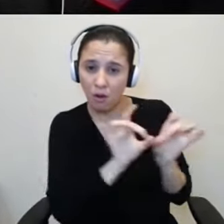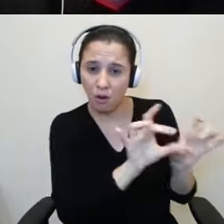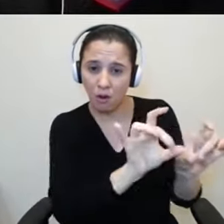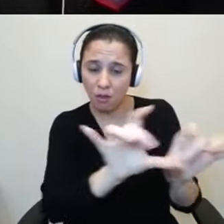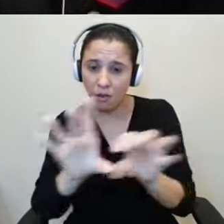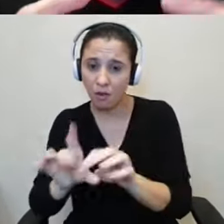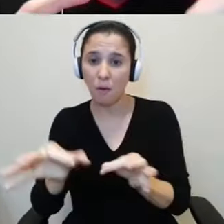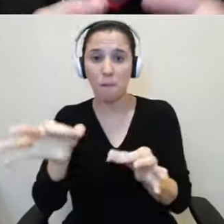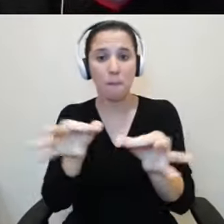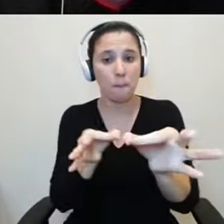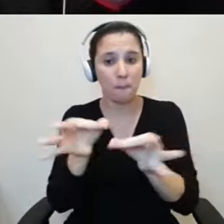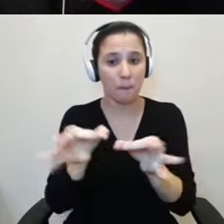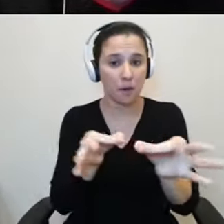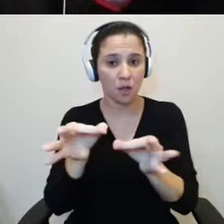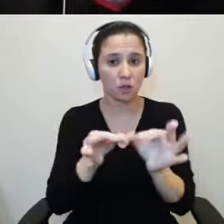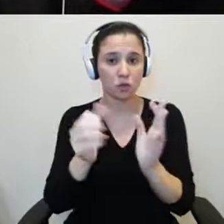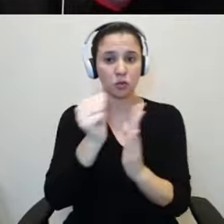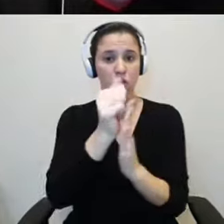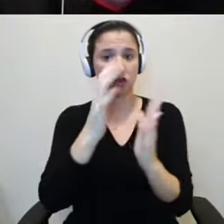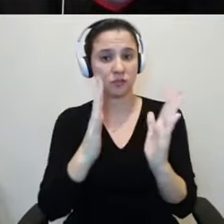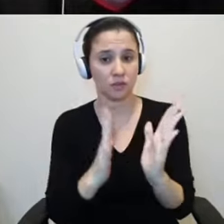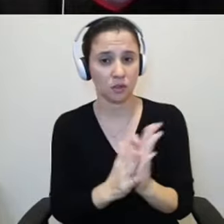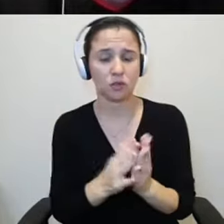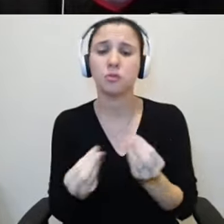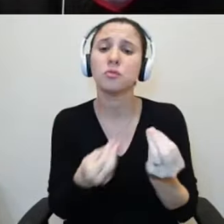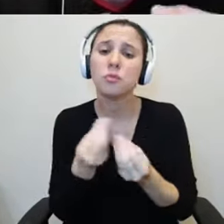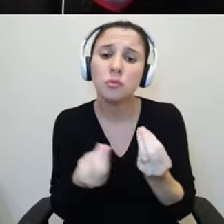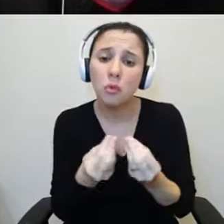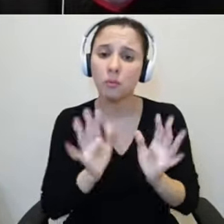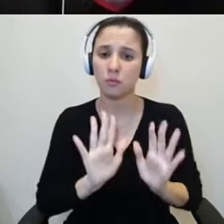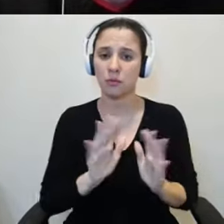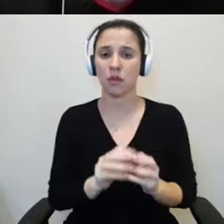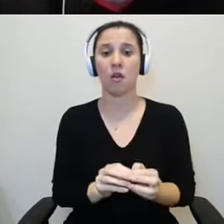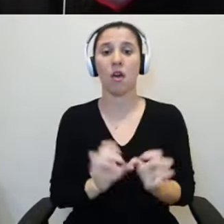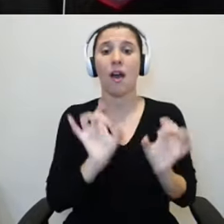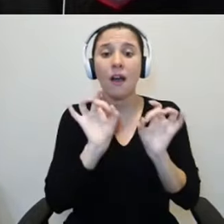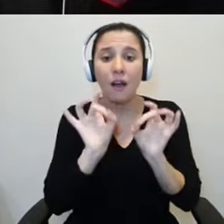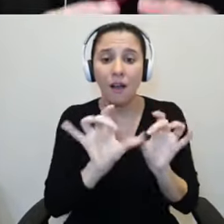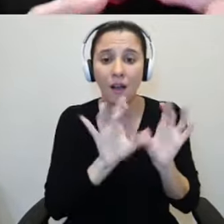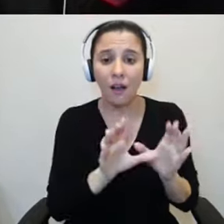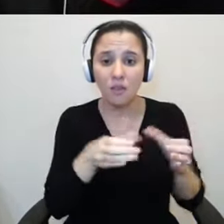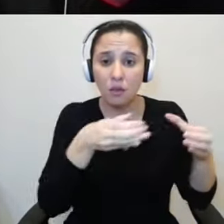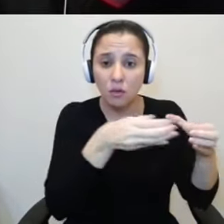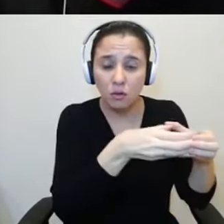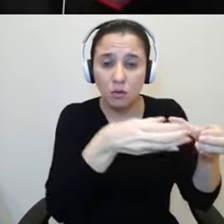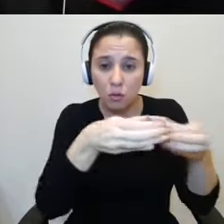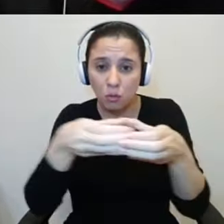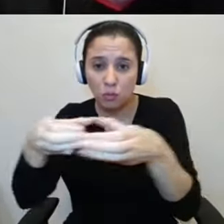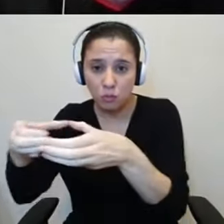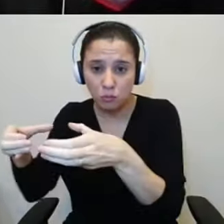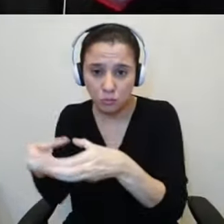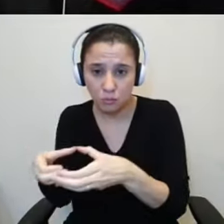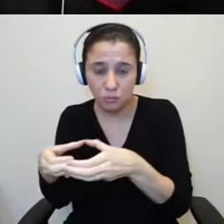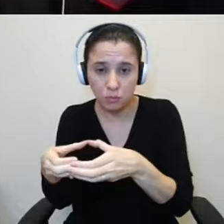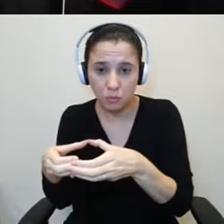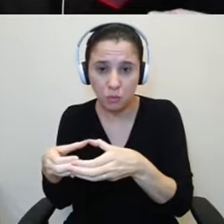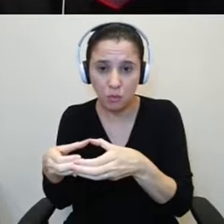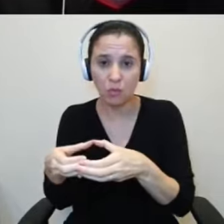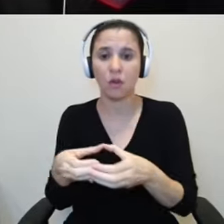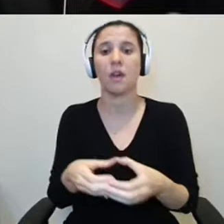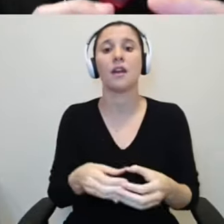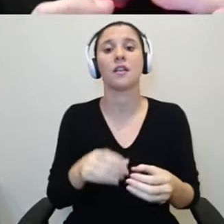ser juntar ali por turma, ou seja, cada turma terá o seu plano de atividade. como vão ser executadas as atividades de